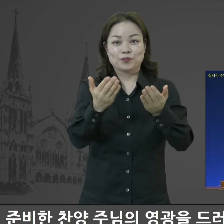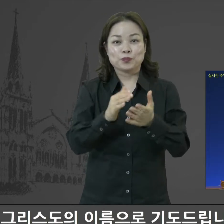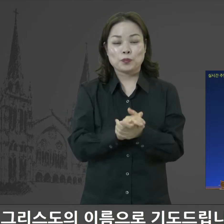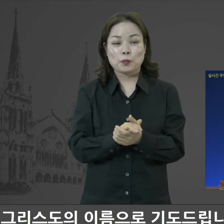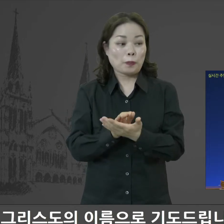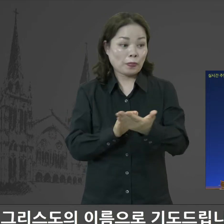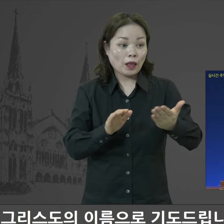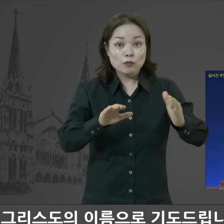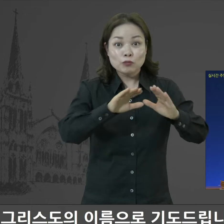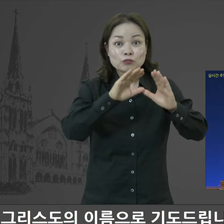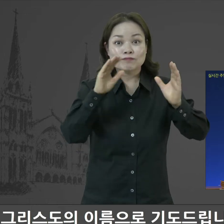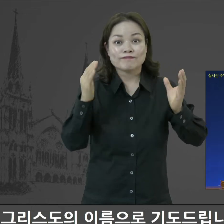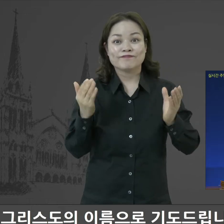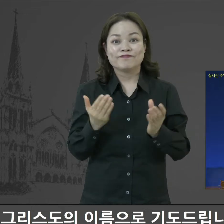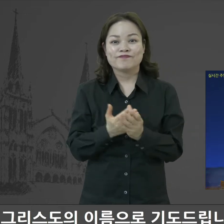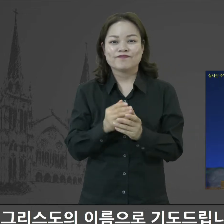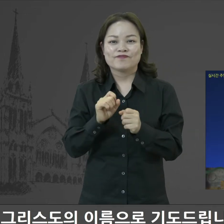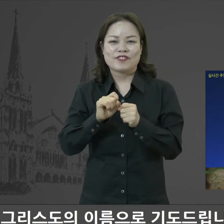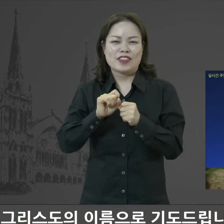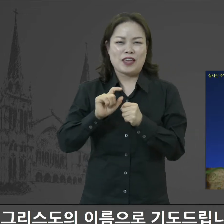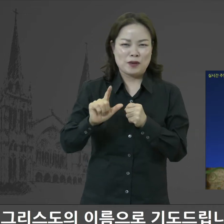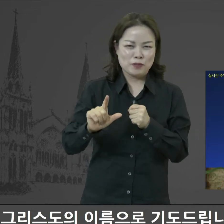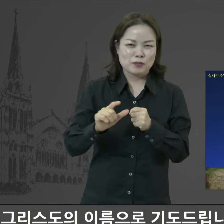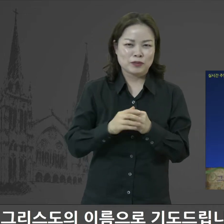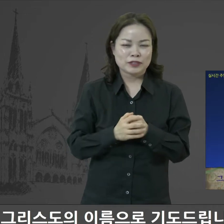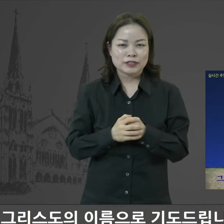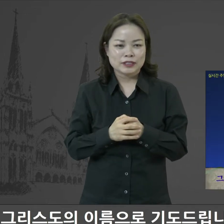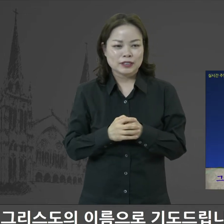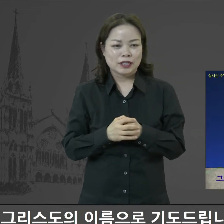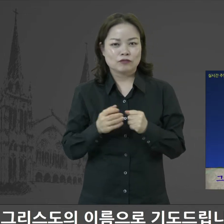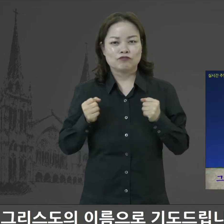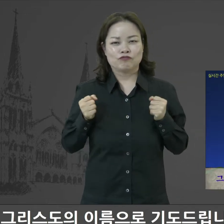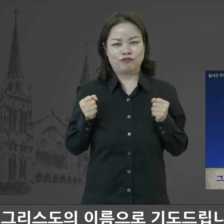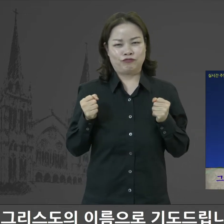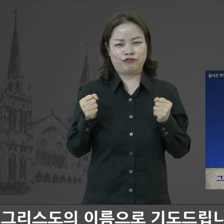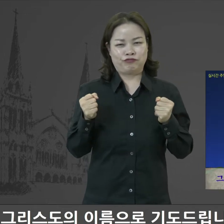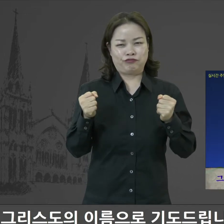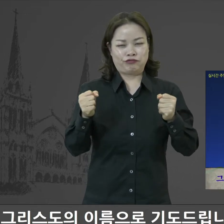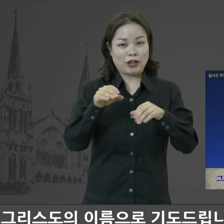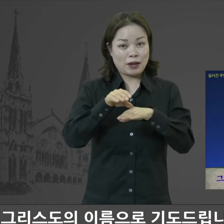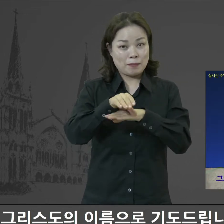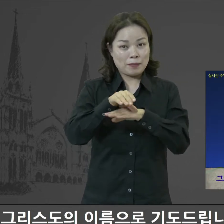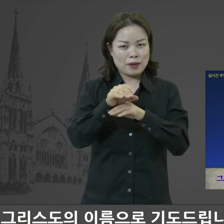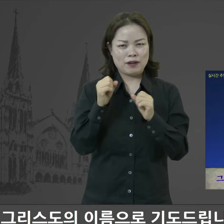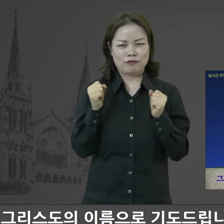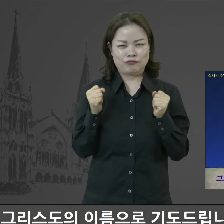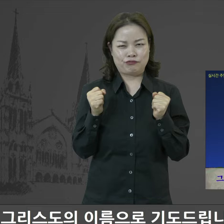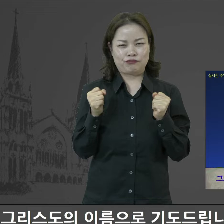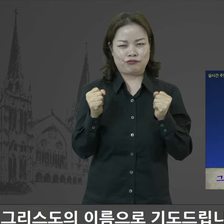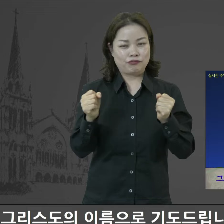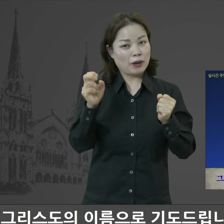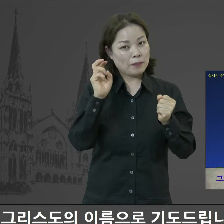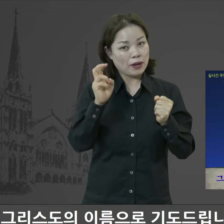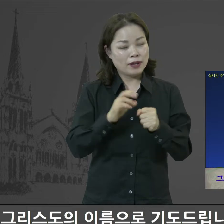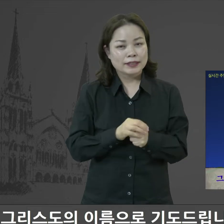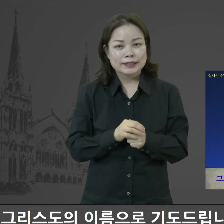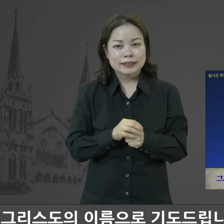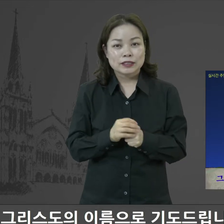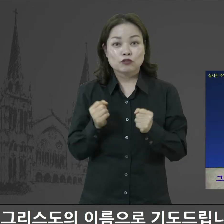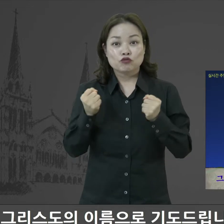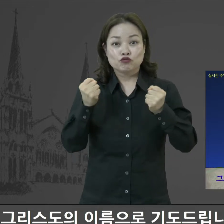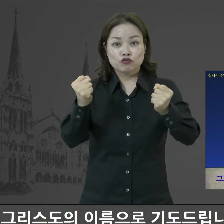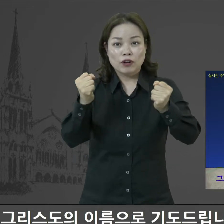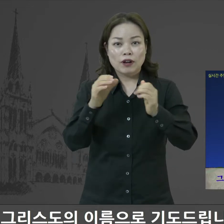여러분 모두가 아마 대부분의 여기 계신 분들도 다 운전을 하실 수 있을 겁니다. 근데 여러분 운전을 할